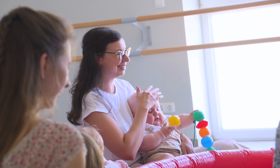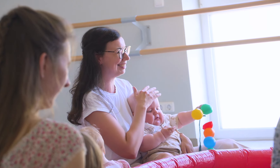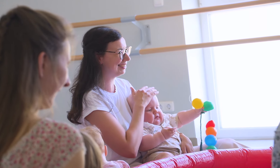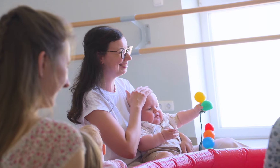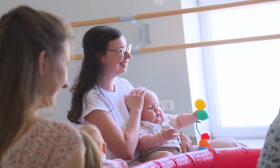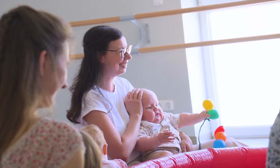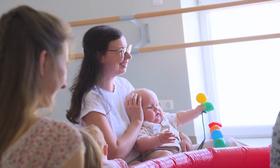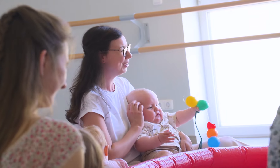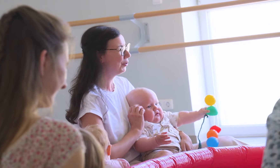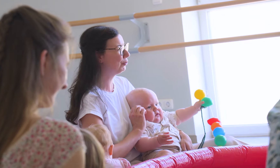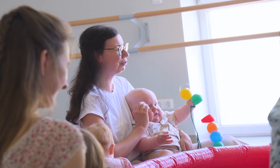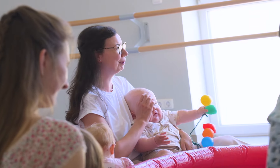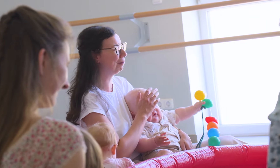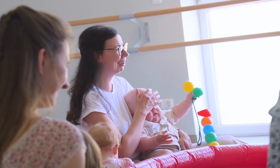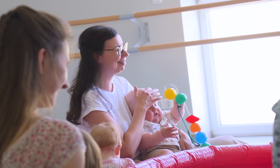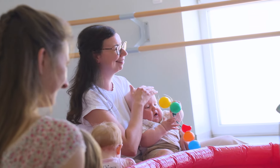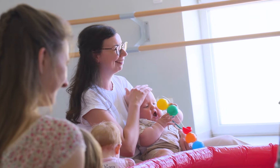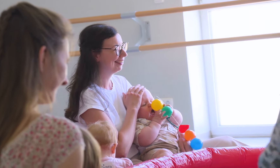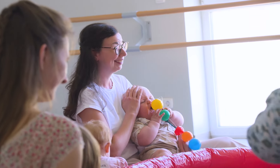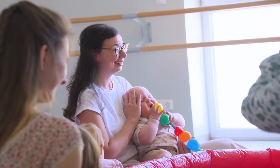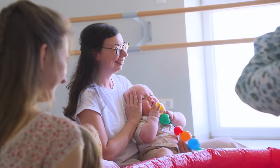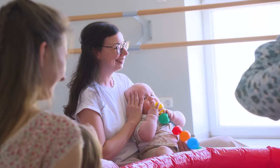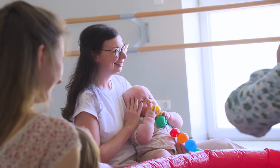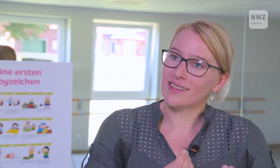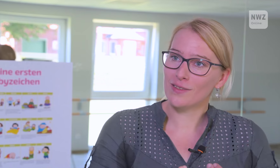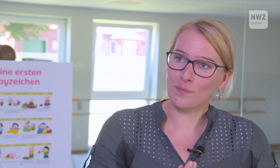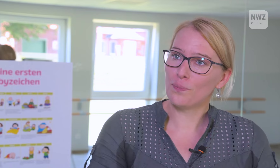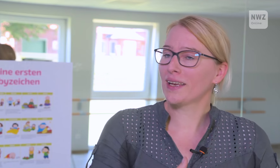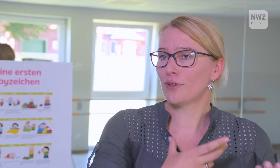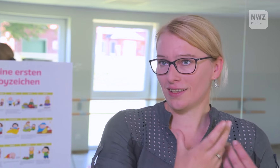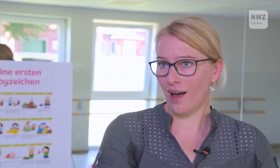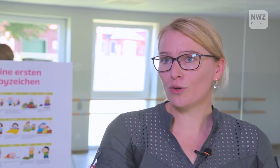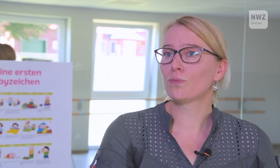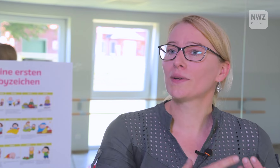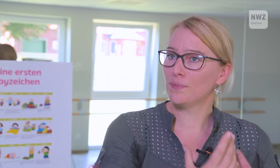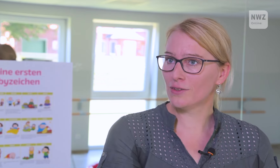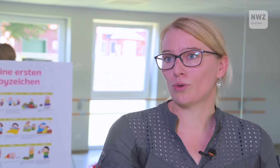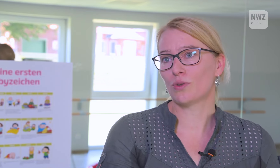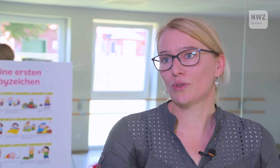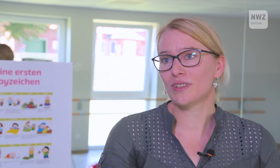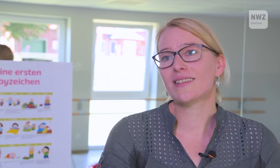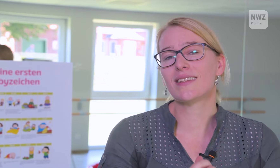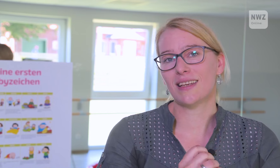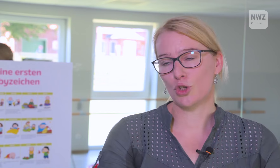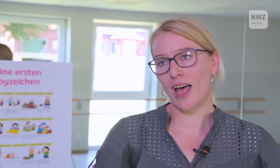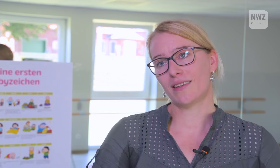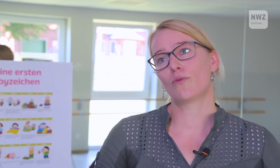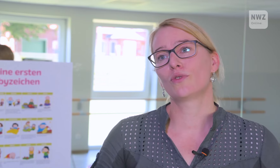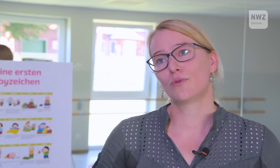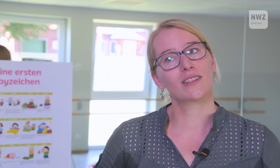mache. Also mir ist viel wichtiger, dass die Kinder verstanden werden. Und dieses Verständnis bringt Vertrauen und bringt Bindung. Und das ist das Entscheidende auch